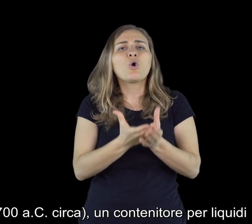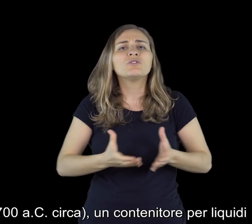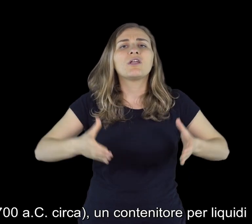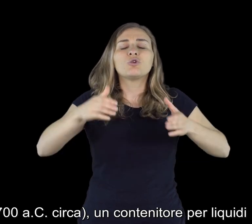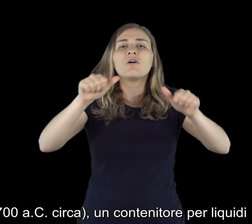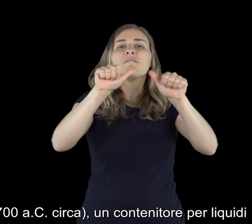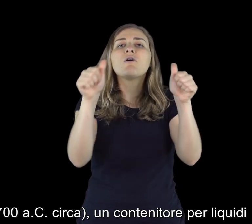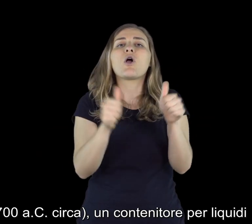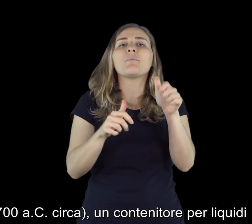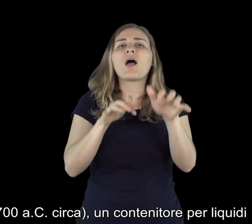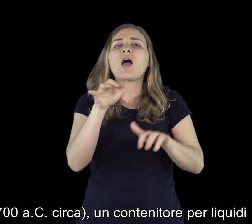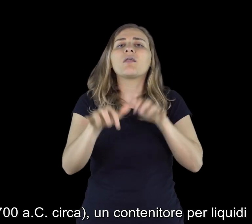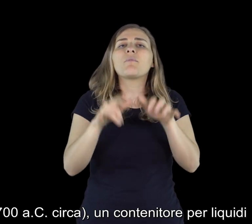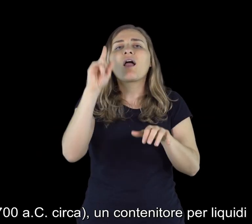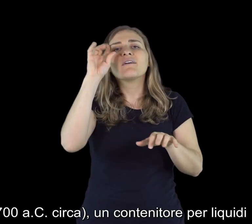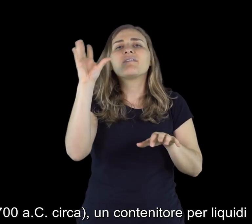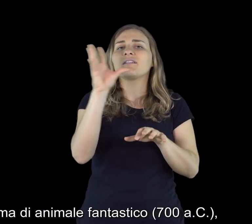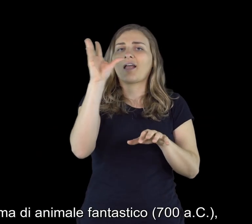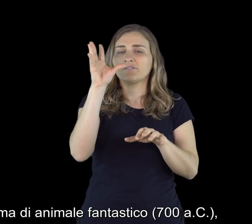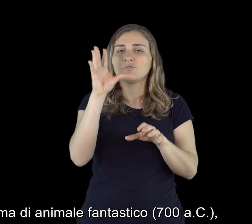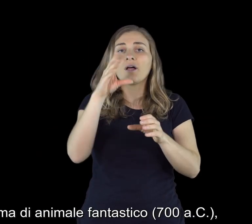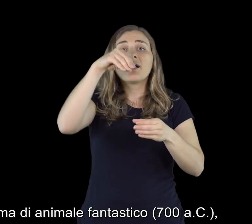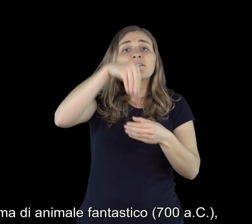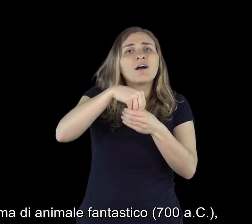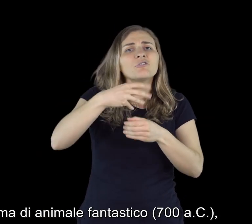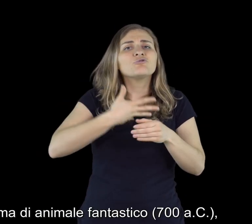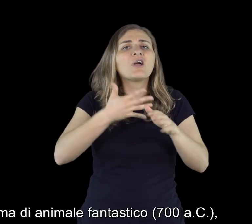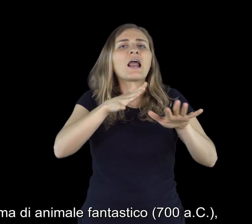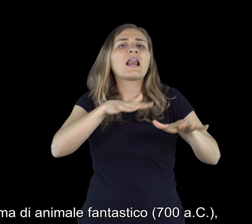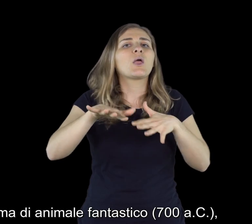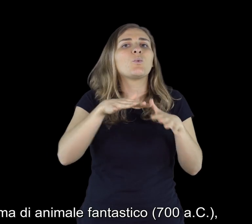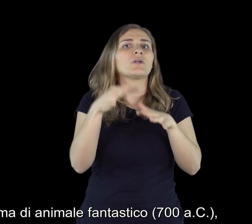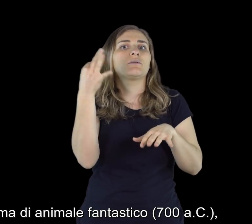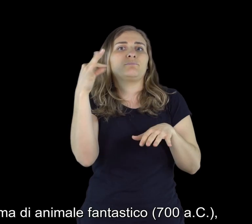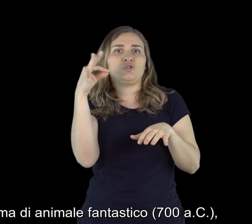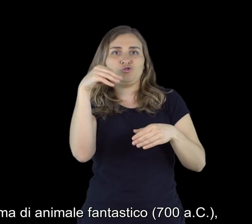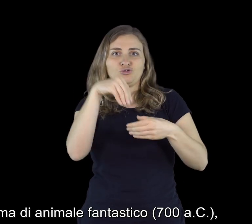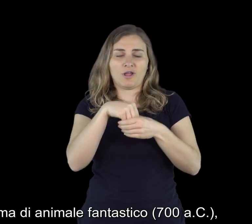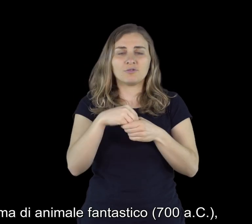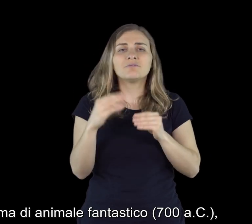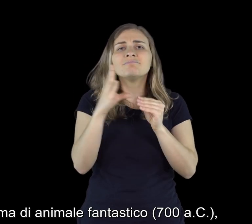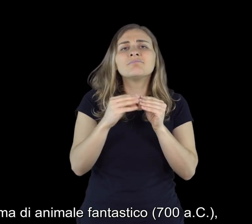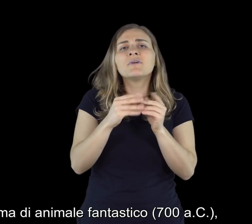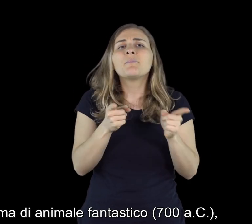un contenitore per i liquidi pregiati a forma di animale fantastico 700 avanti cristo